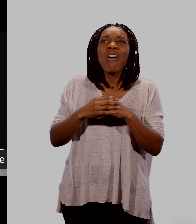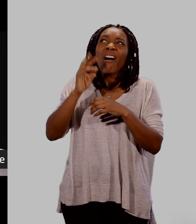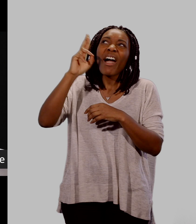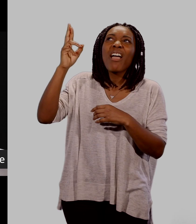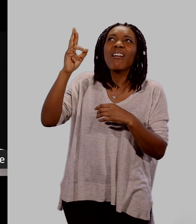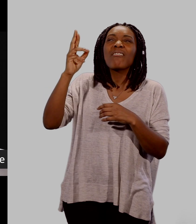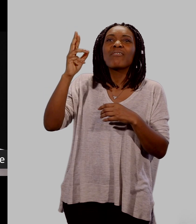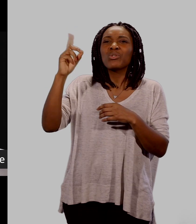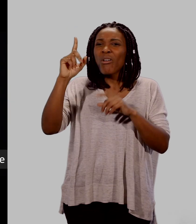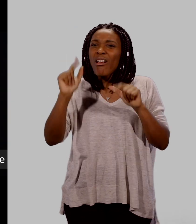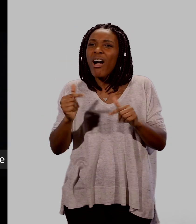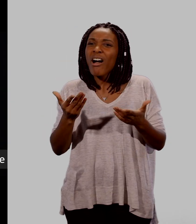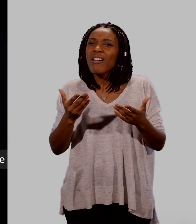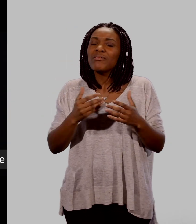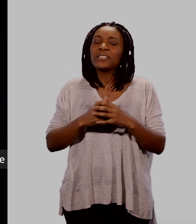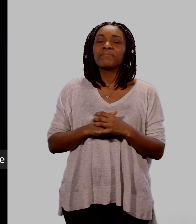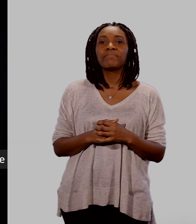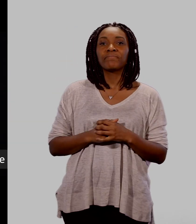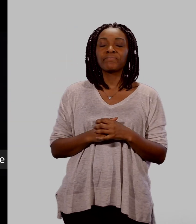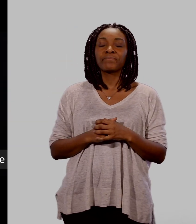si réellement Dieu existait.